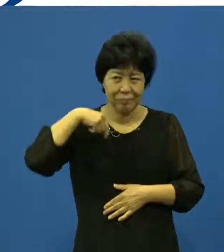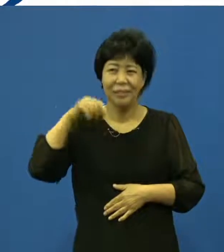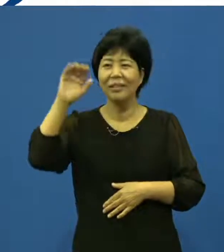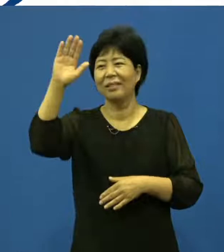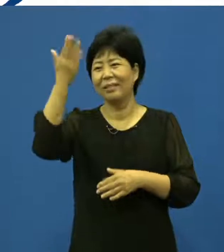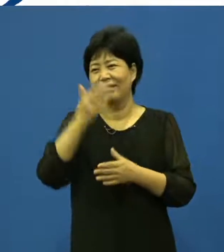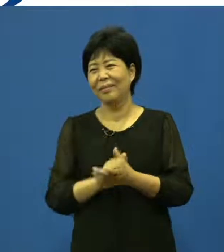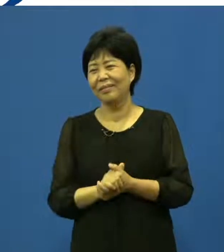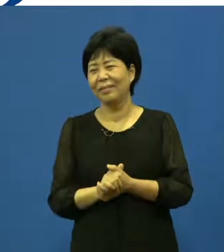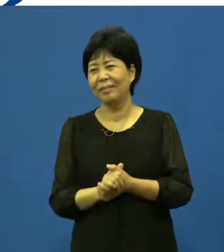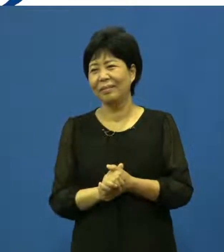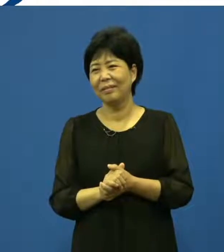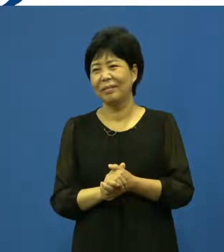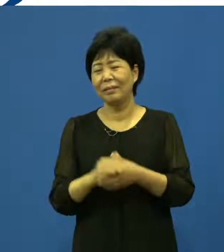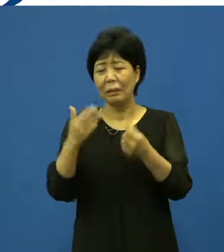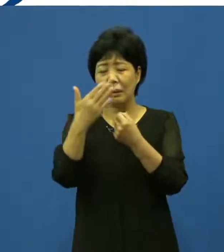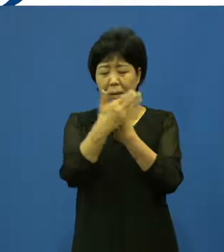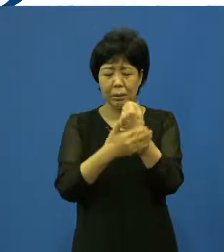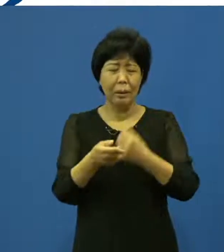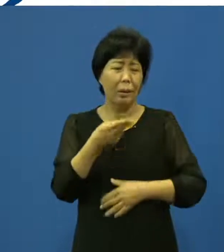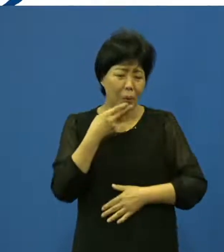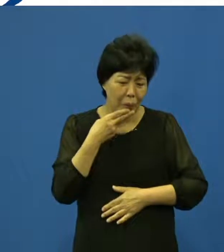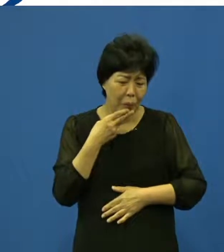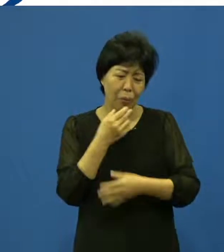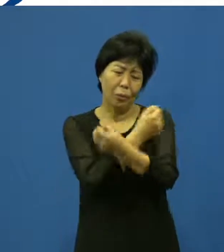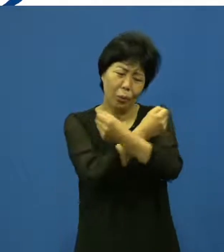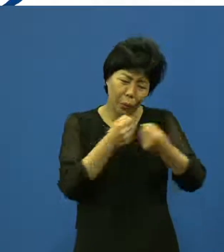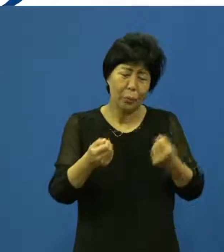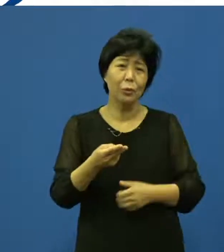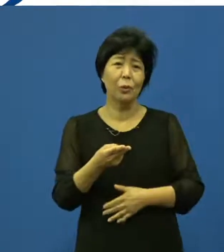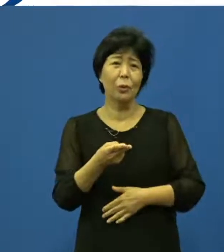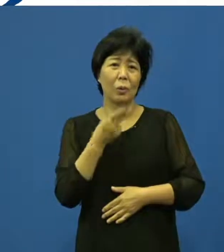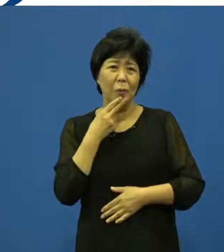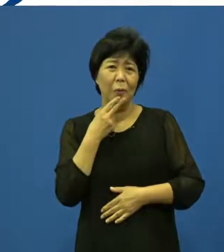여러분 은혜가 없는 곳에는 용서가 없습니다. 이에는 이